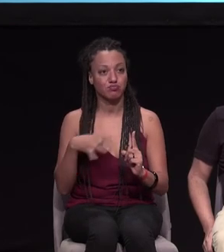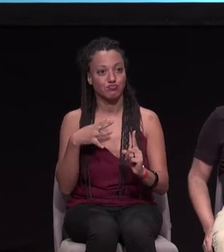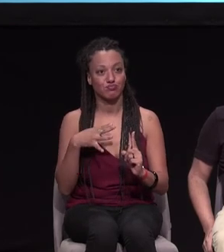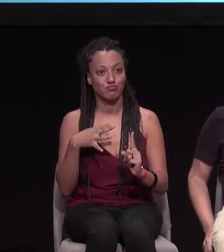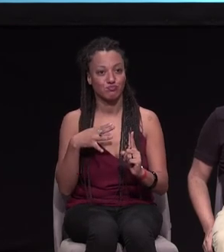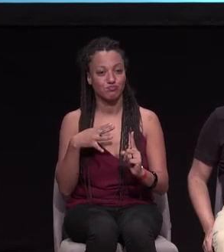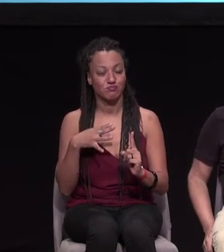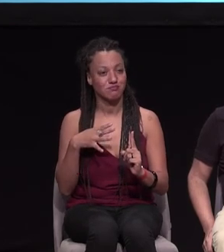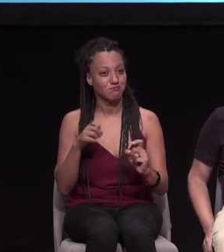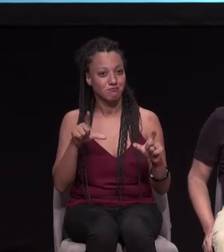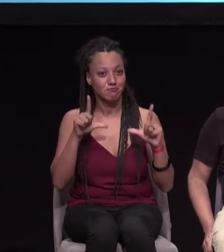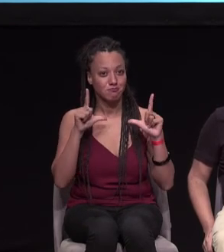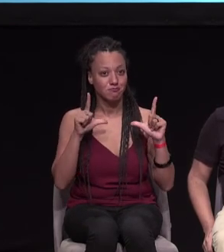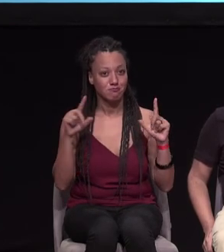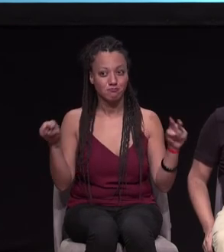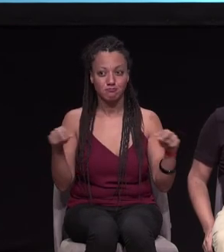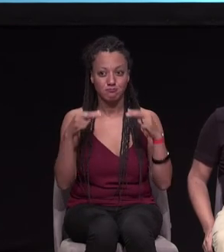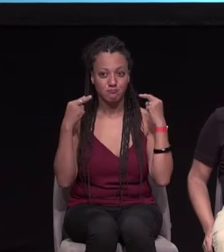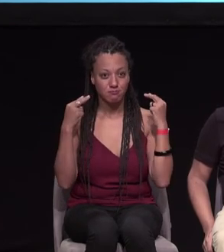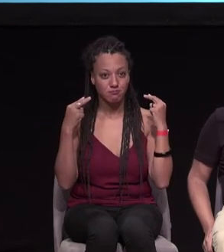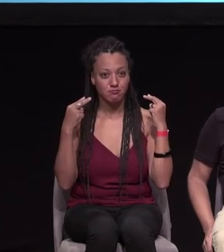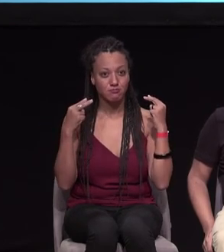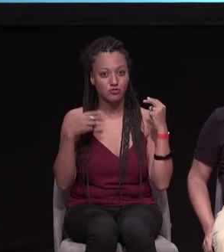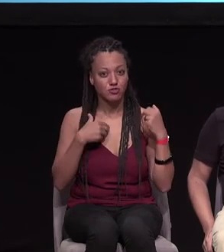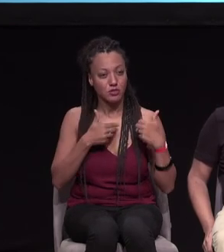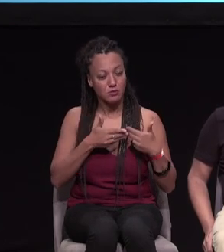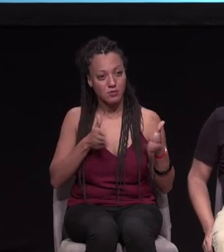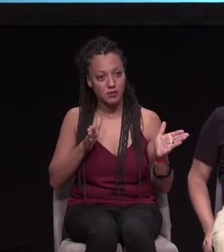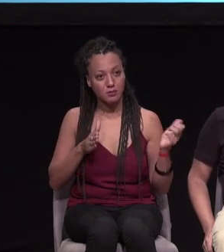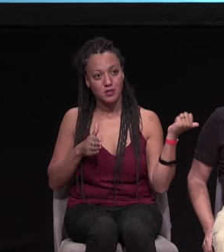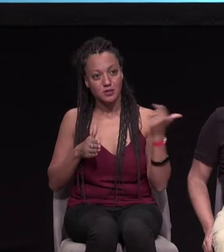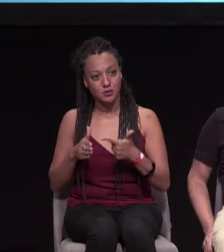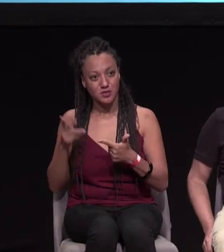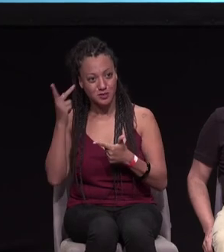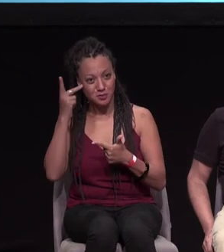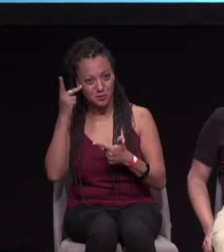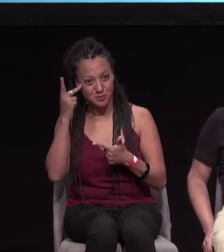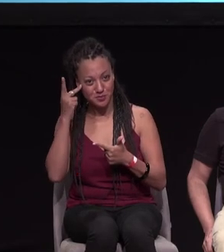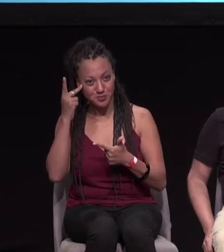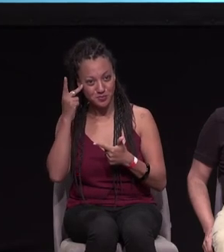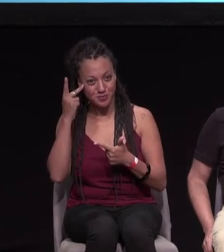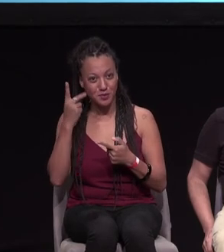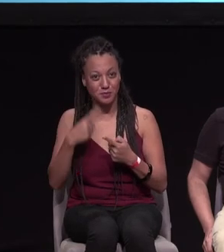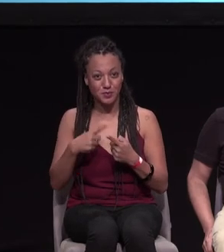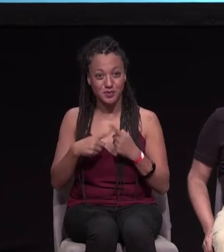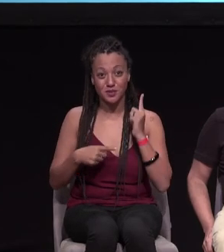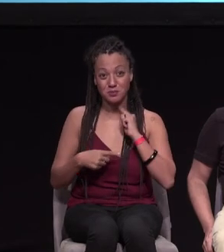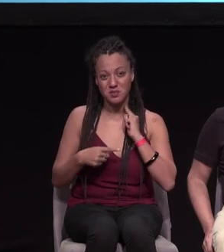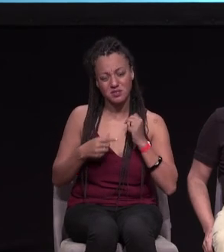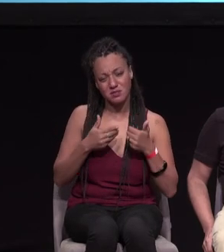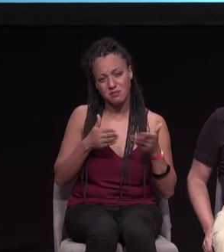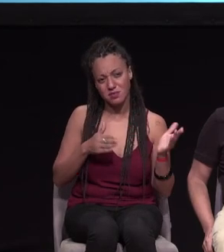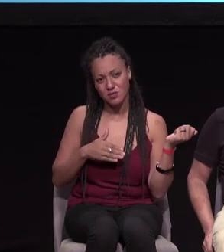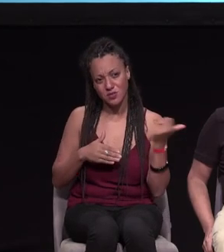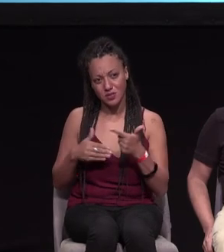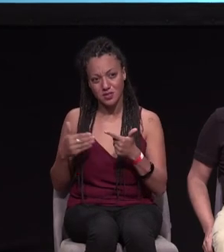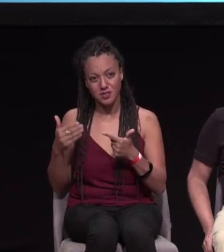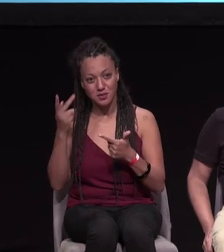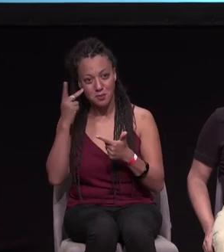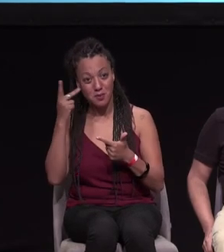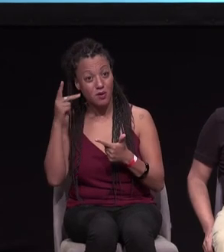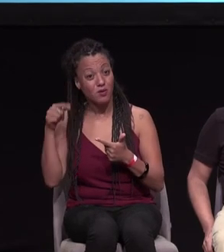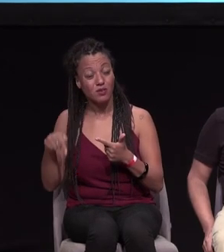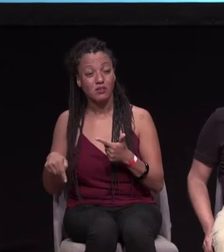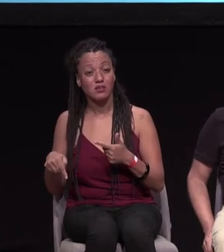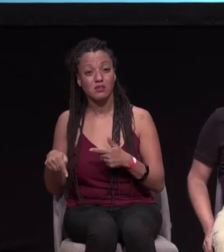é super disposto ele é o mais acessível do que em são paulo em são paulo acontece um fenômeno paralelo com a produção do aleijadinho que é